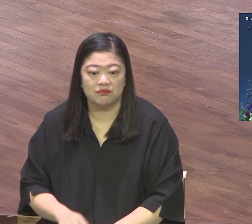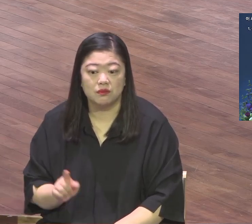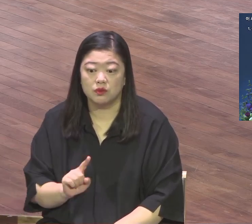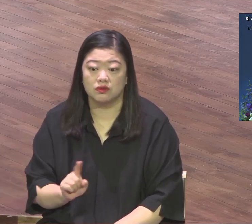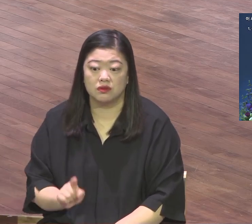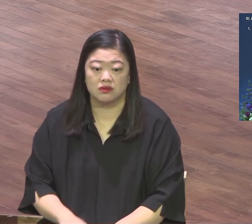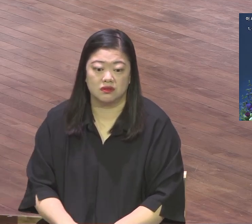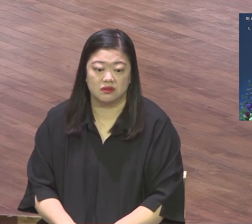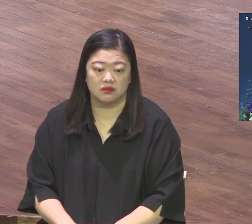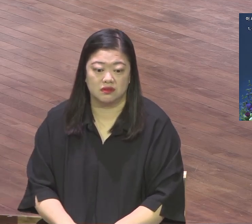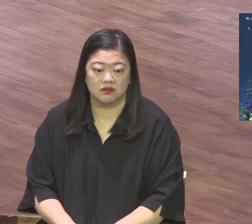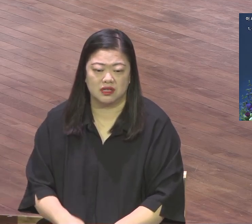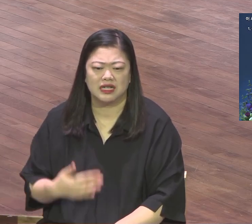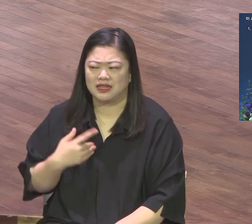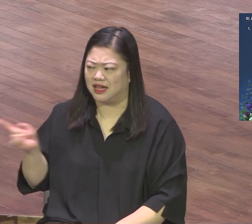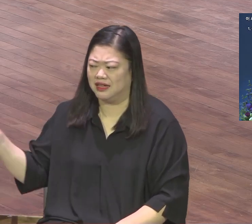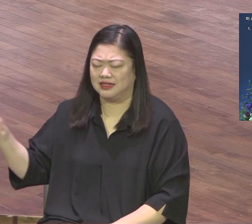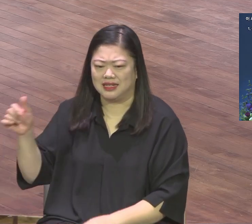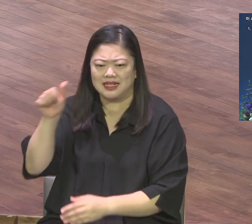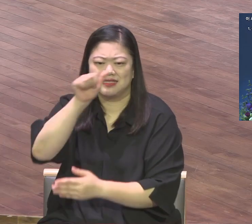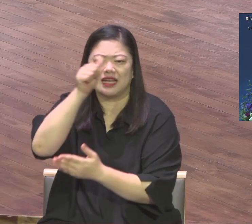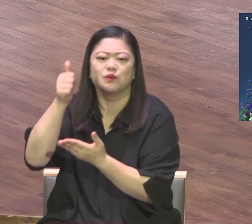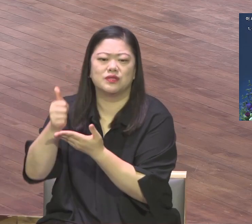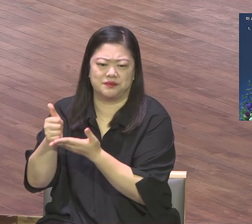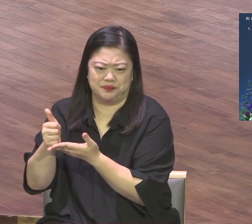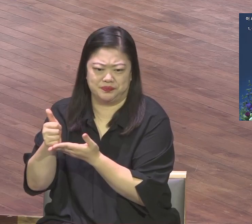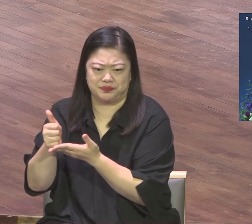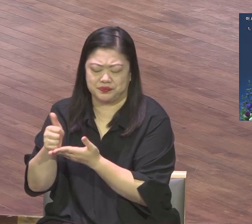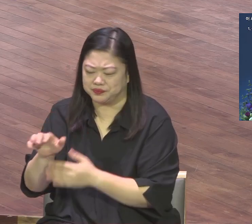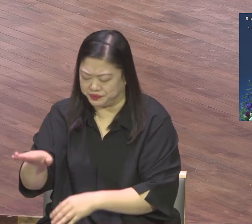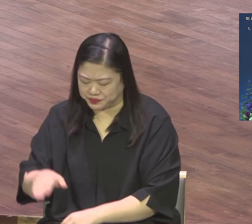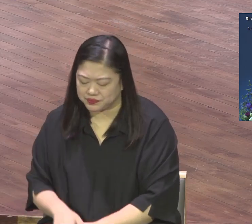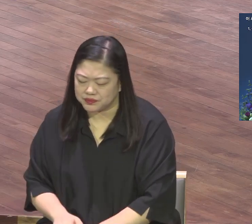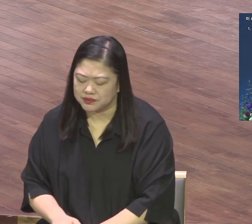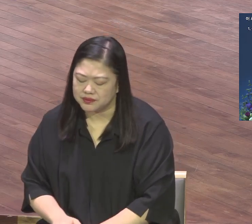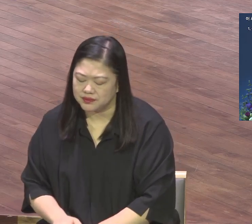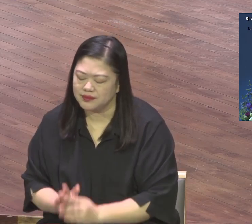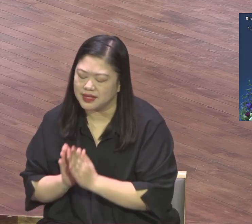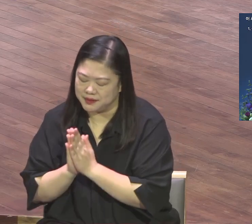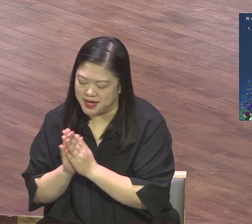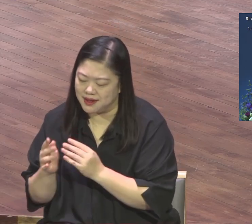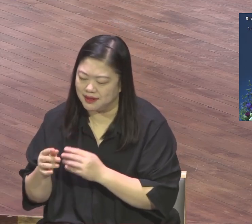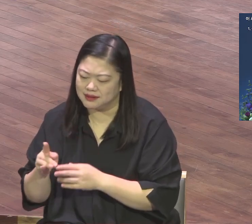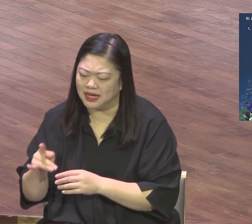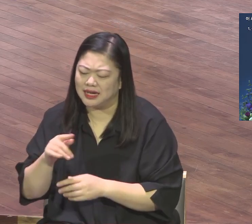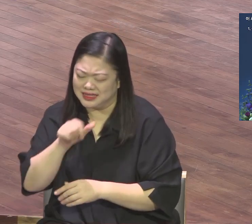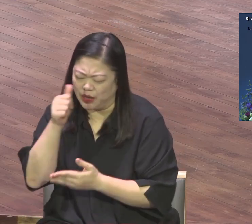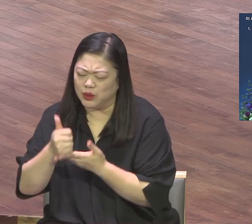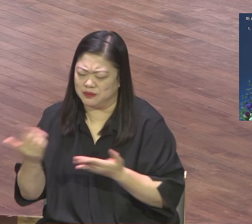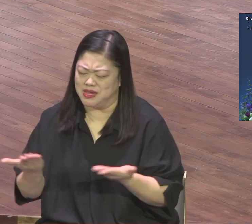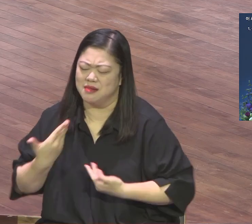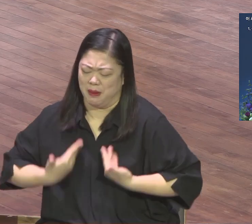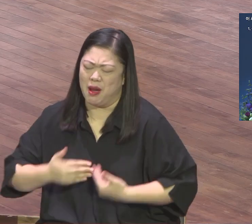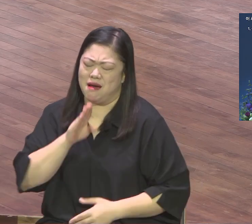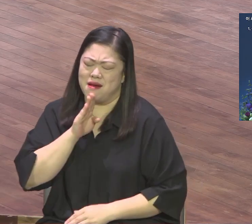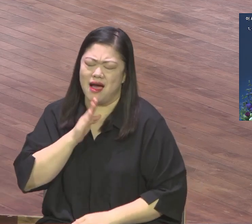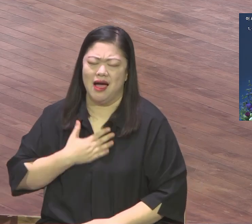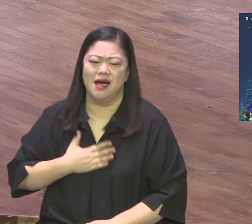개라도. 좀 더 깨지려고 그러면 하루 건너 세 개. 그럼 깨게 됩니다. 기도 안 할 수